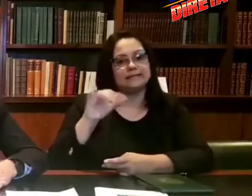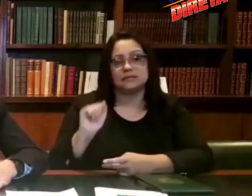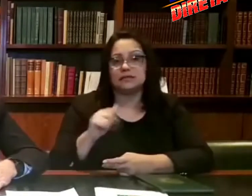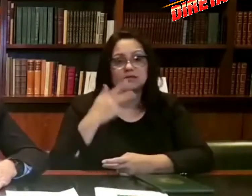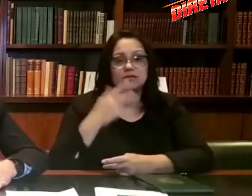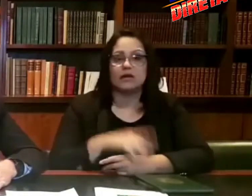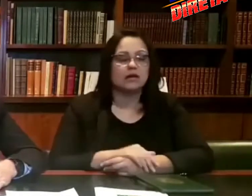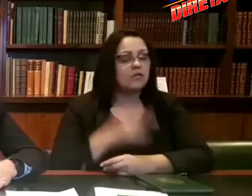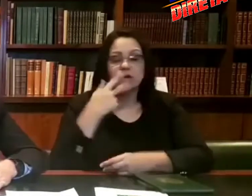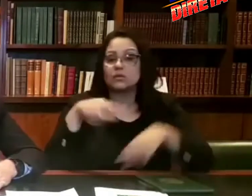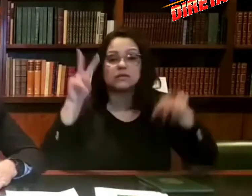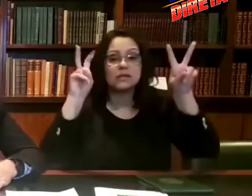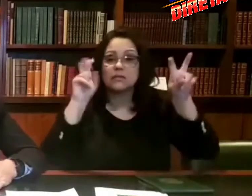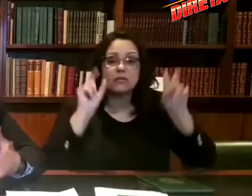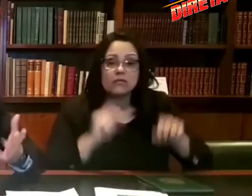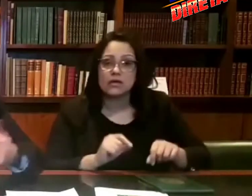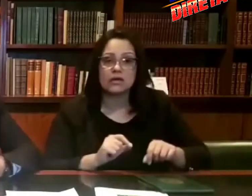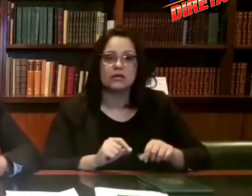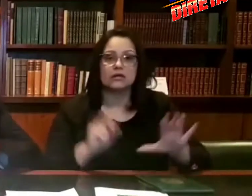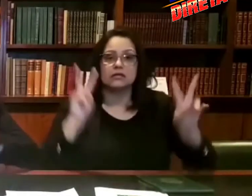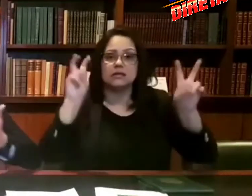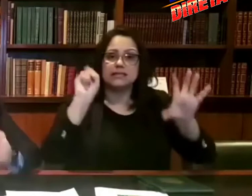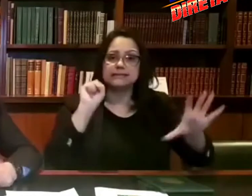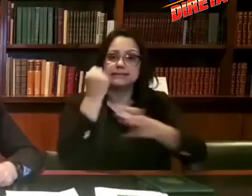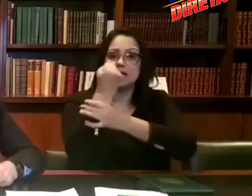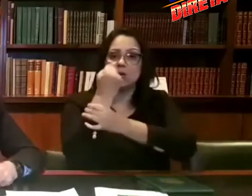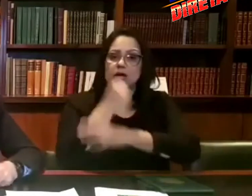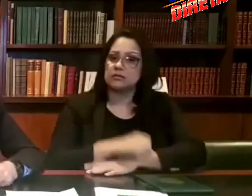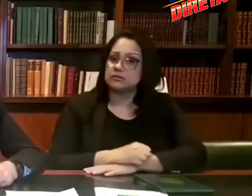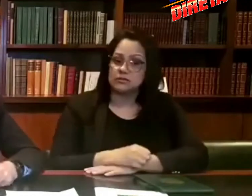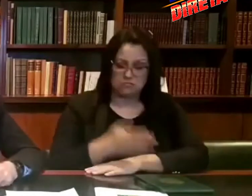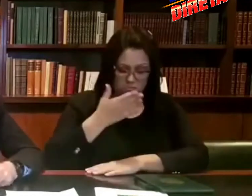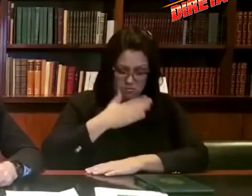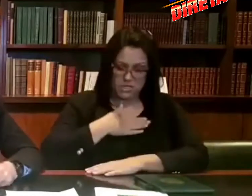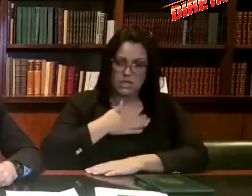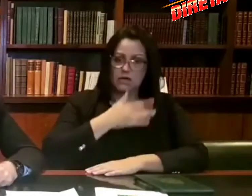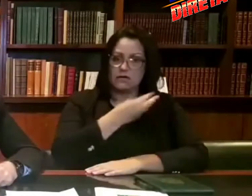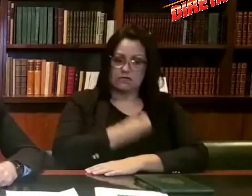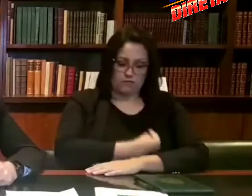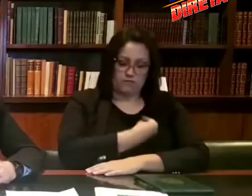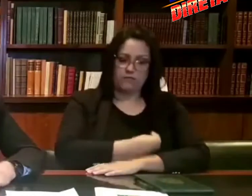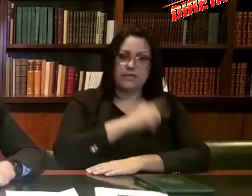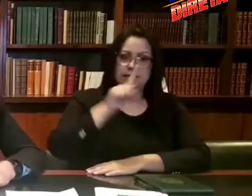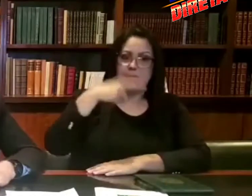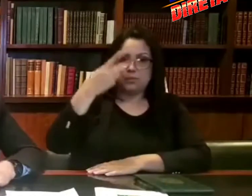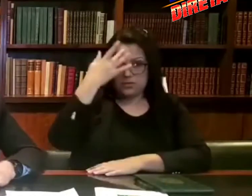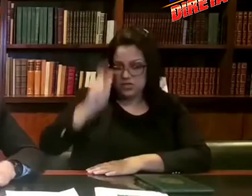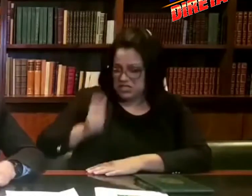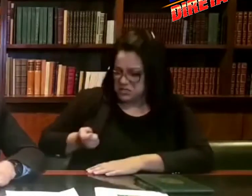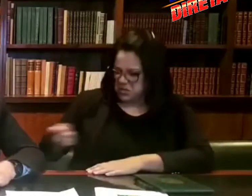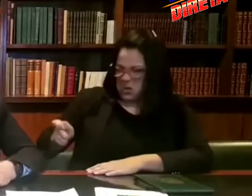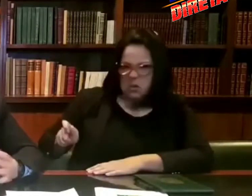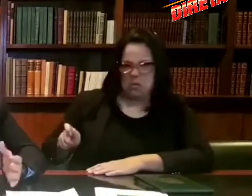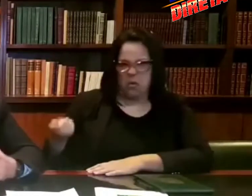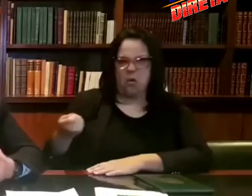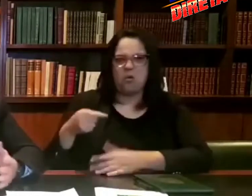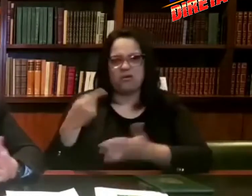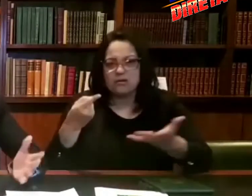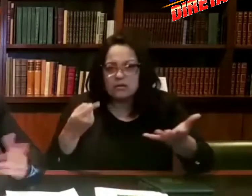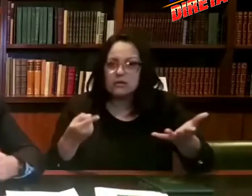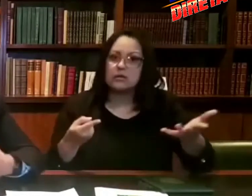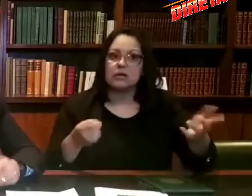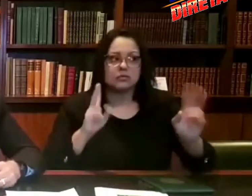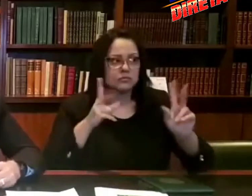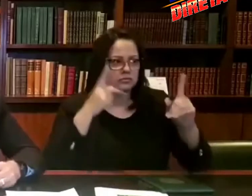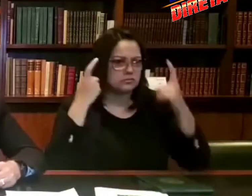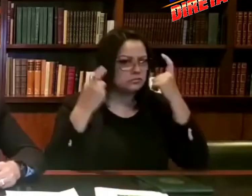quando eu falo da segurança. O que é segurança? É minha vida depois do acidente, né? Ou melhor, da tentativa de homicídio. Eu